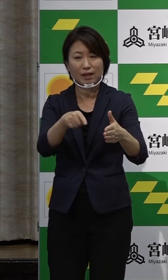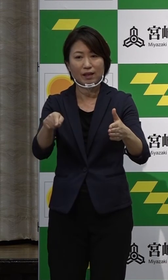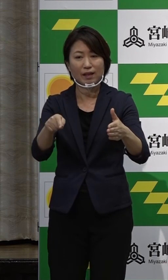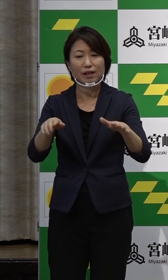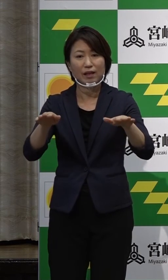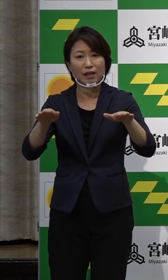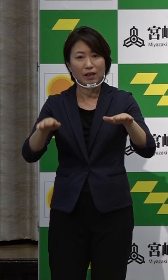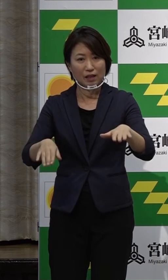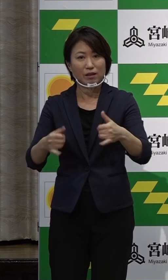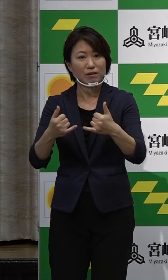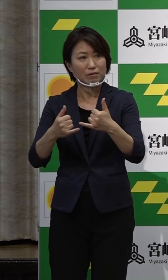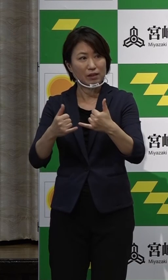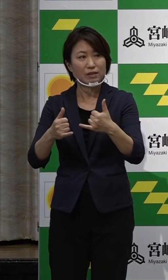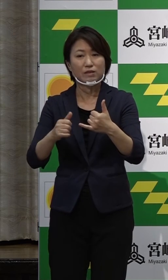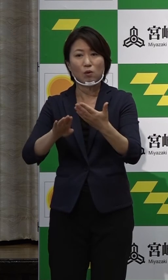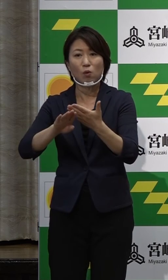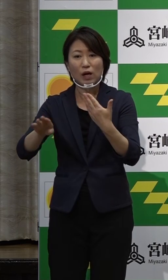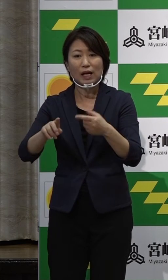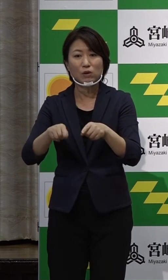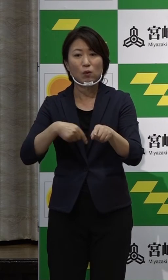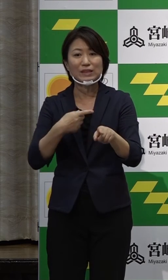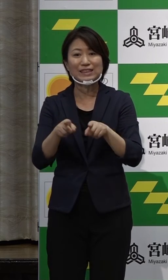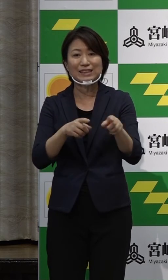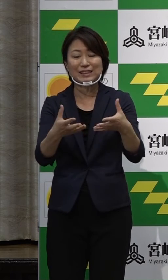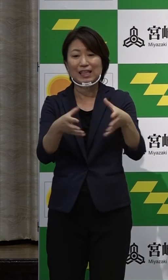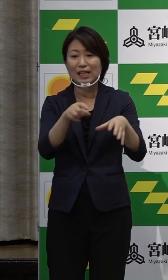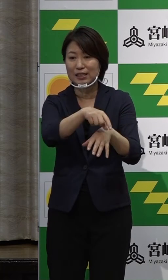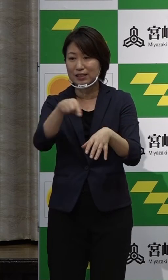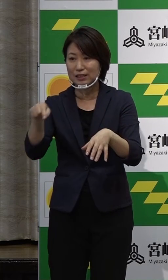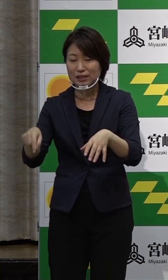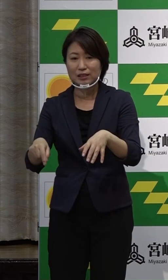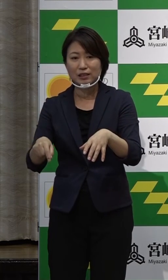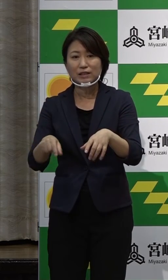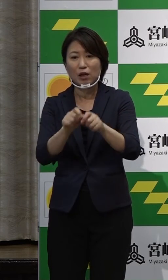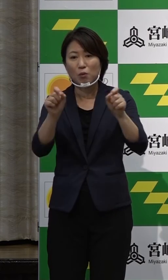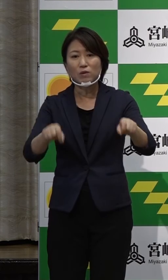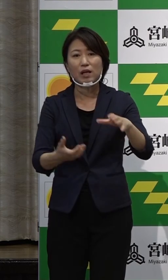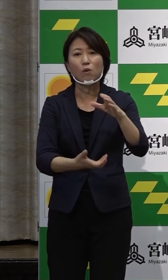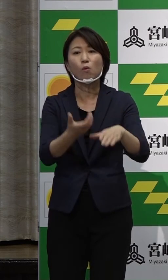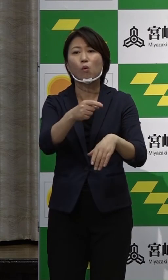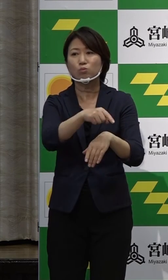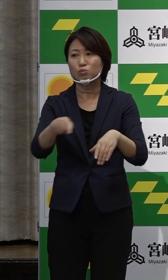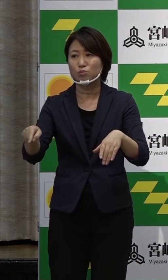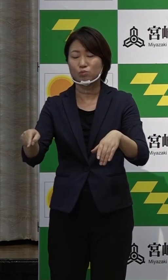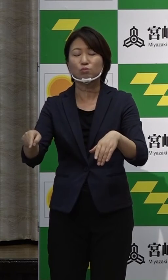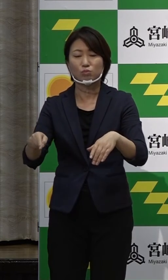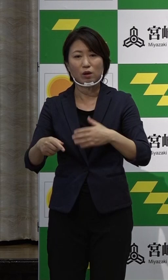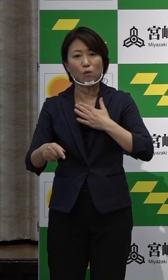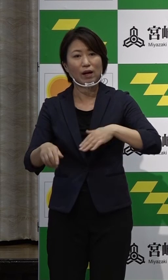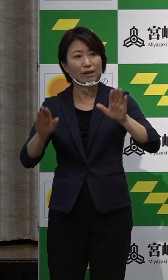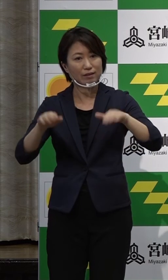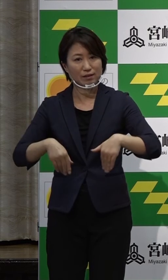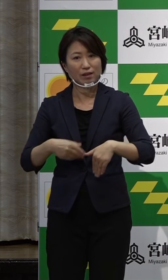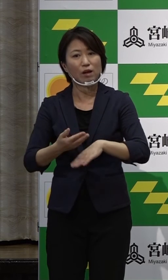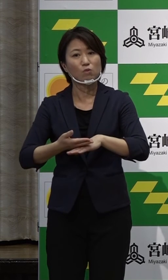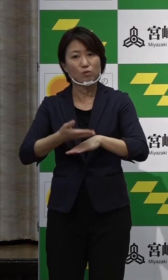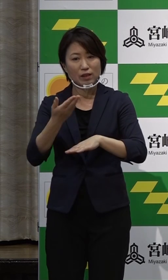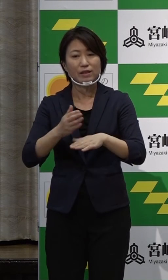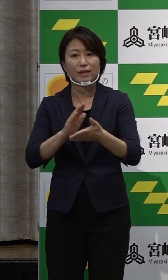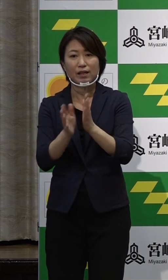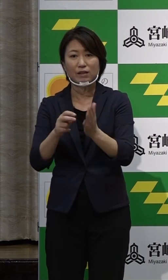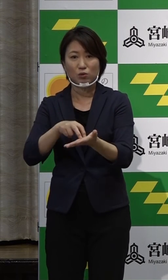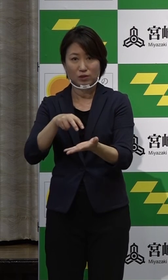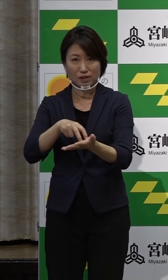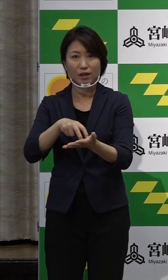のようにですね、他の自治体でもこういったことが起こりうるということが分かった上で、今後県